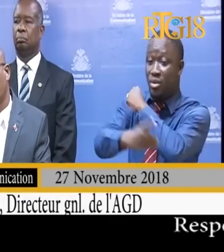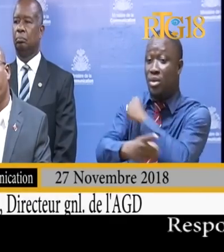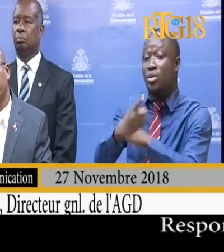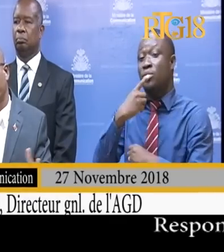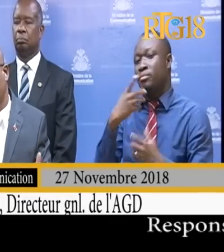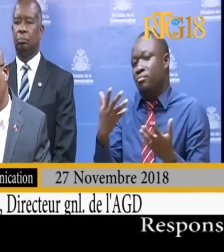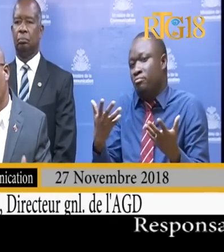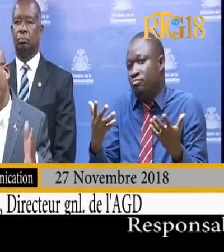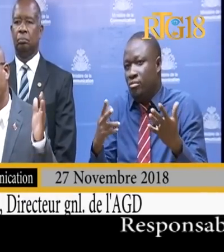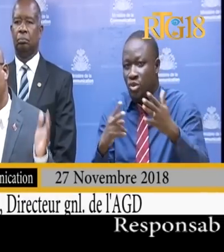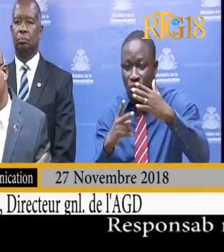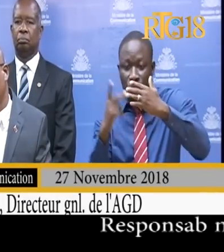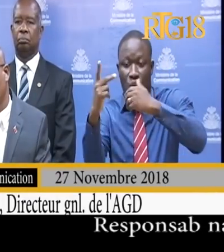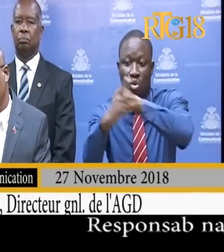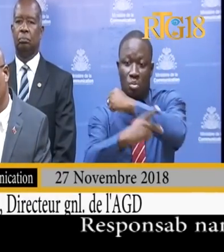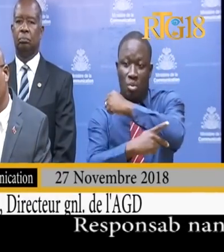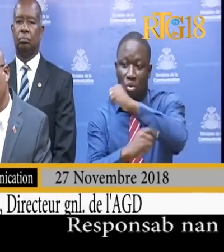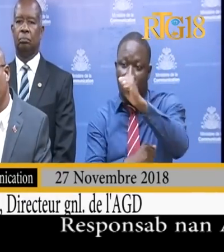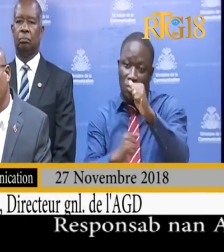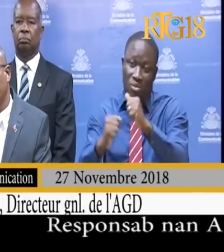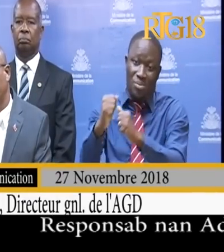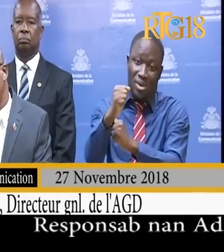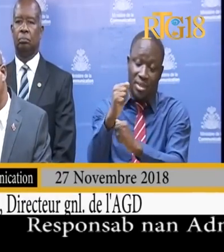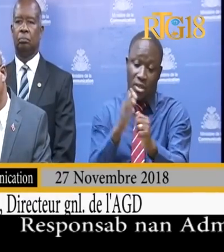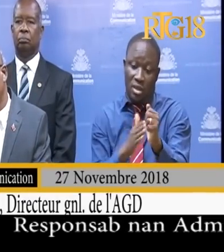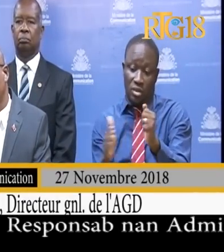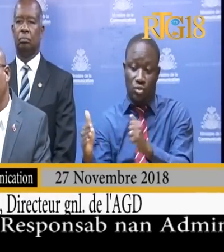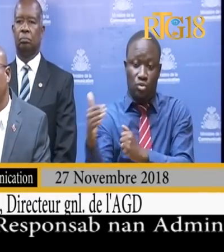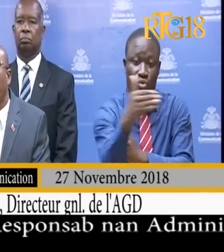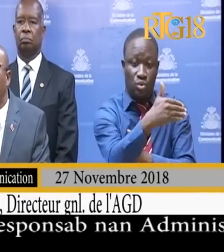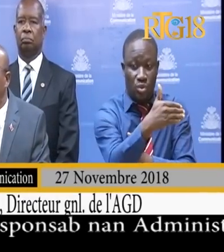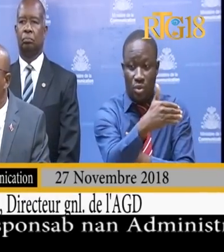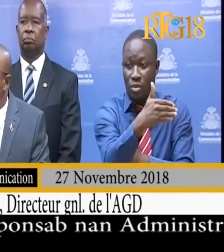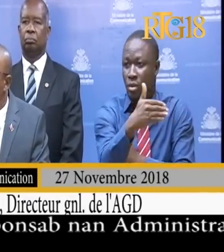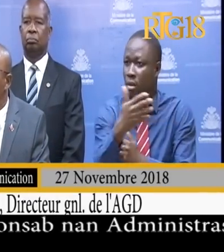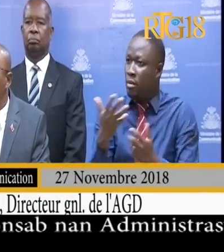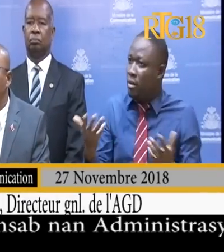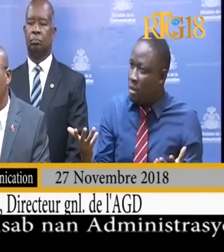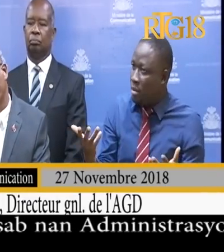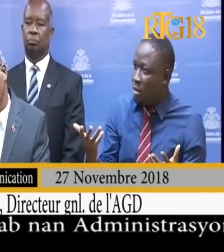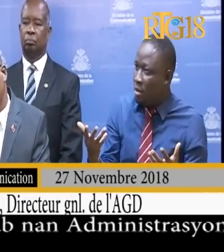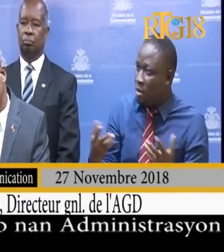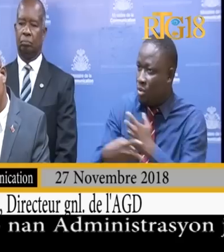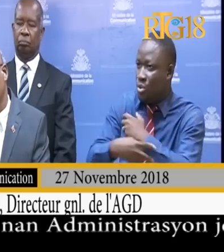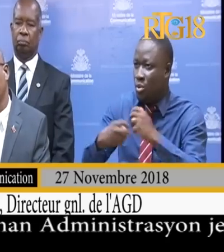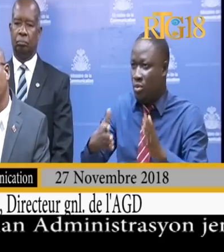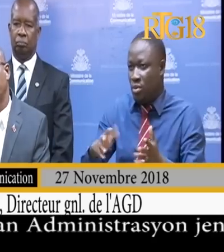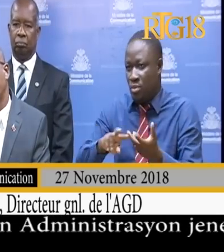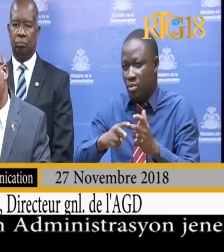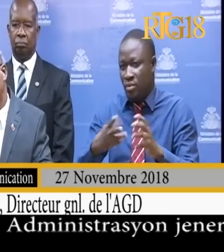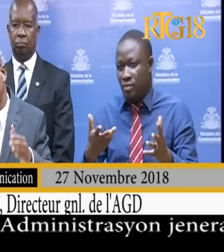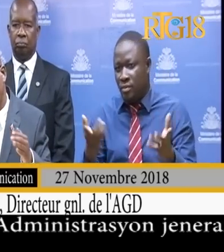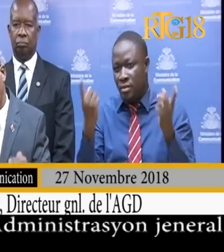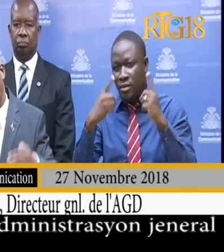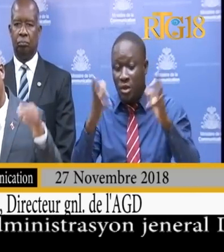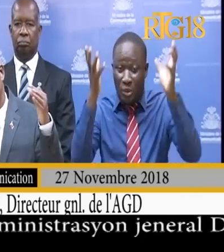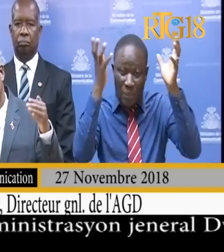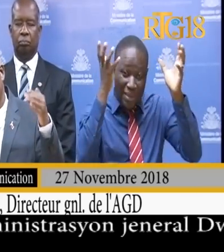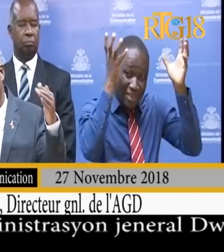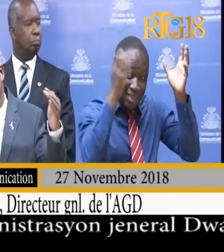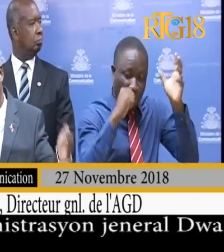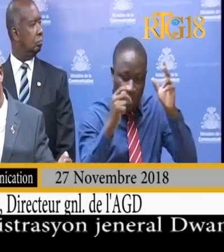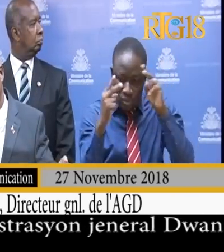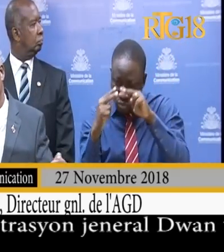dans la frontière, quelqu'un qui passe en dehors des douanes, nous nous qualifions comme des contribuants. Donc, marchandises ne